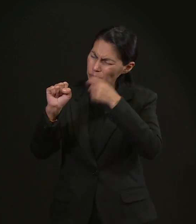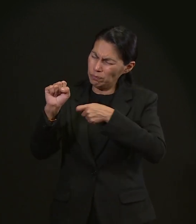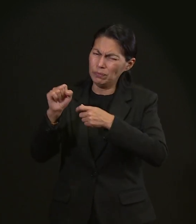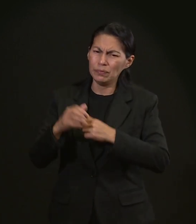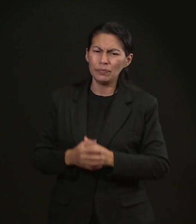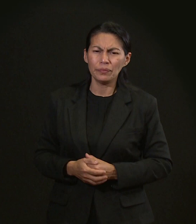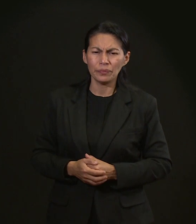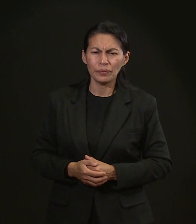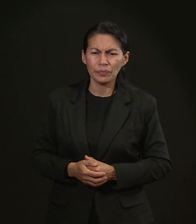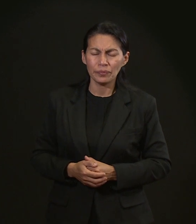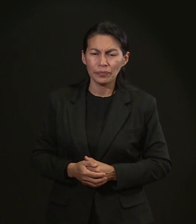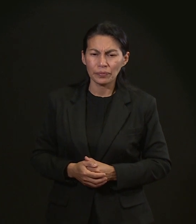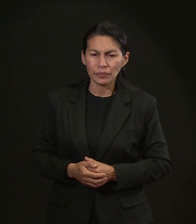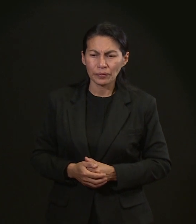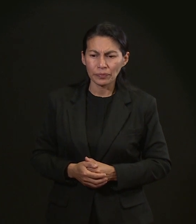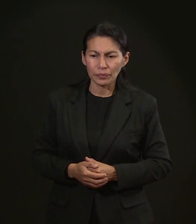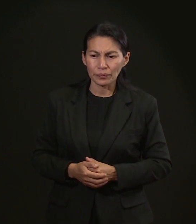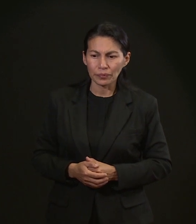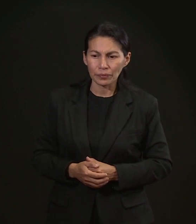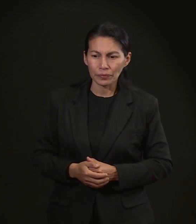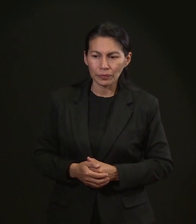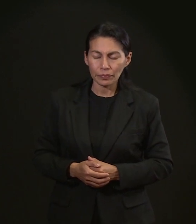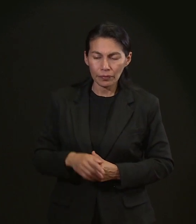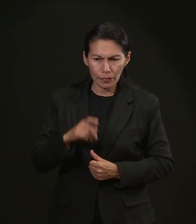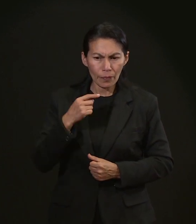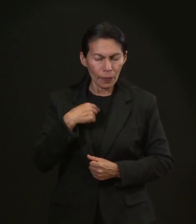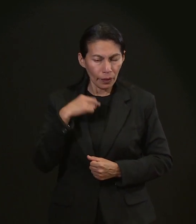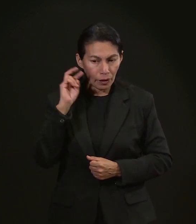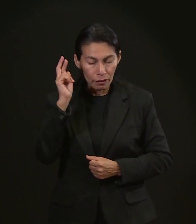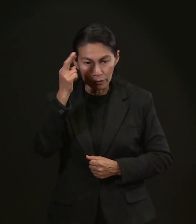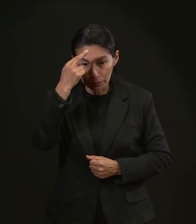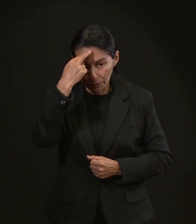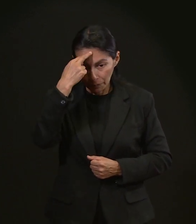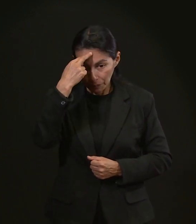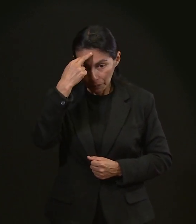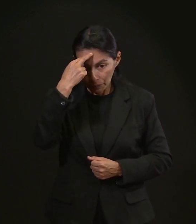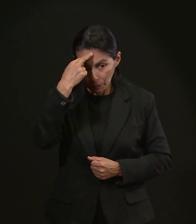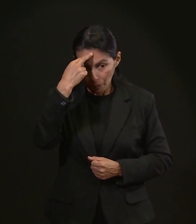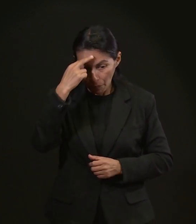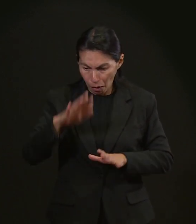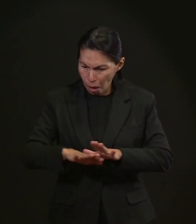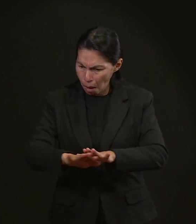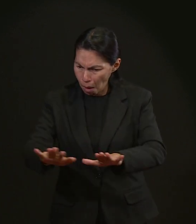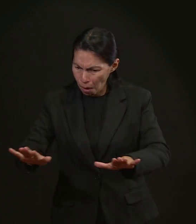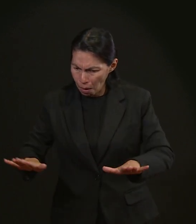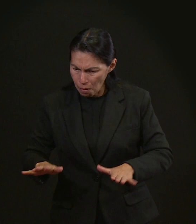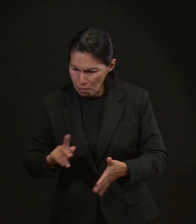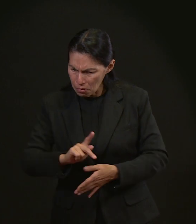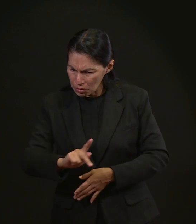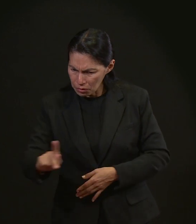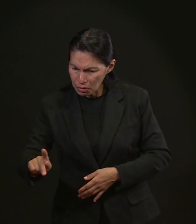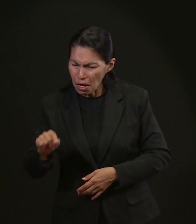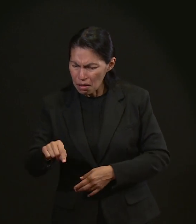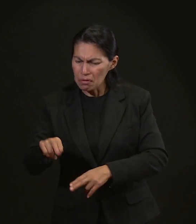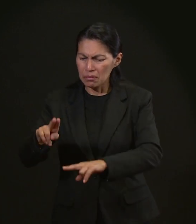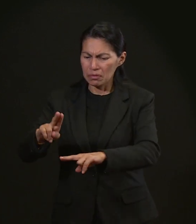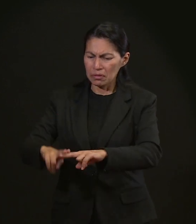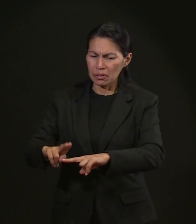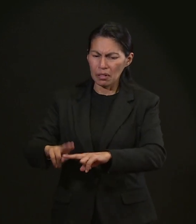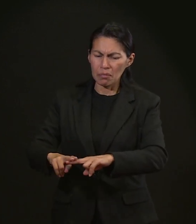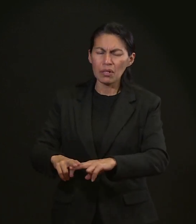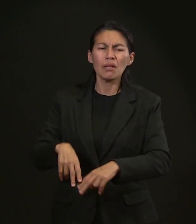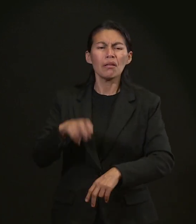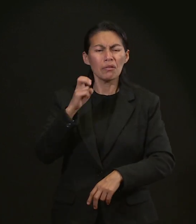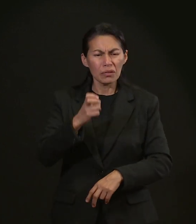sábado qué y entonces me recuerdo que nos sentamos en el piso ahí del donde estábamos y me